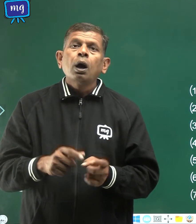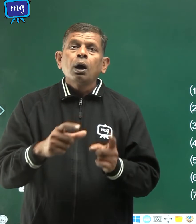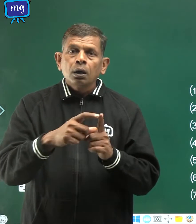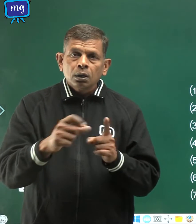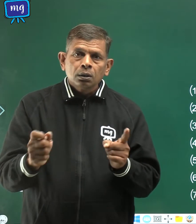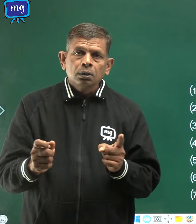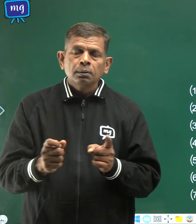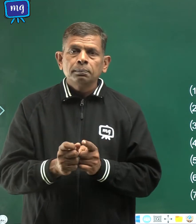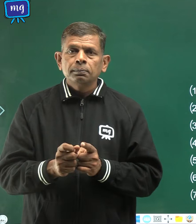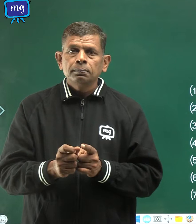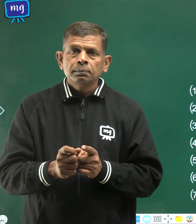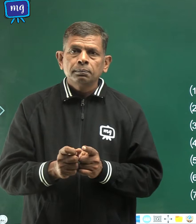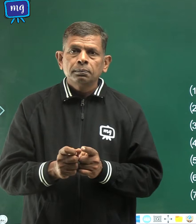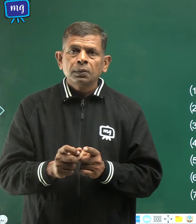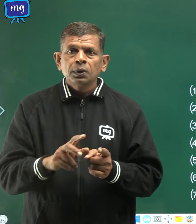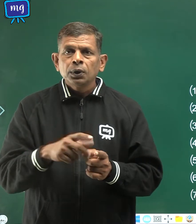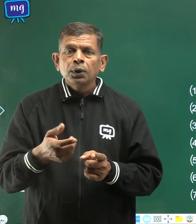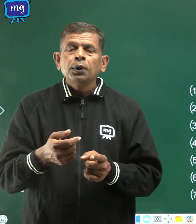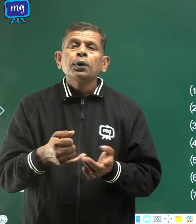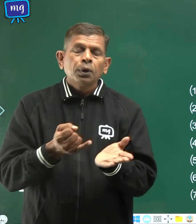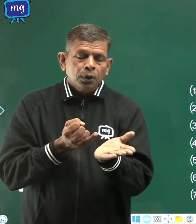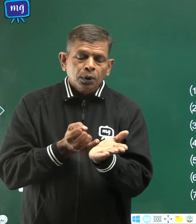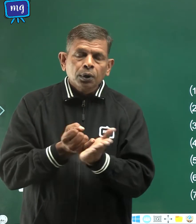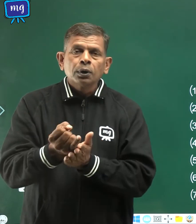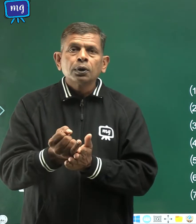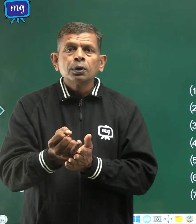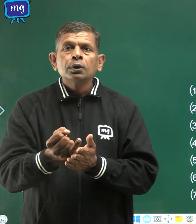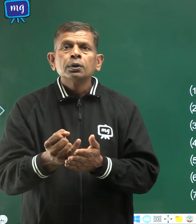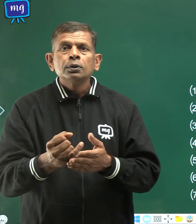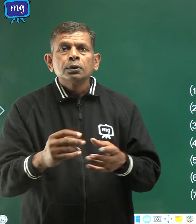क्रियाकलाप या कृषि पद्धति कहलाती है,